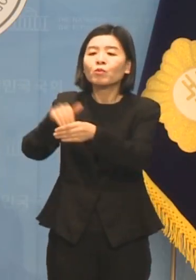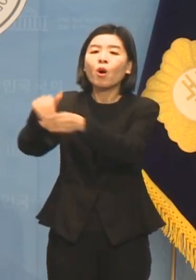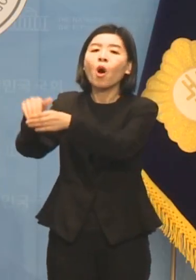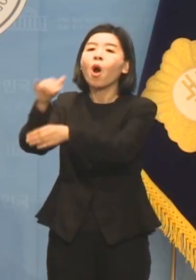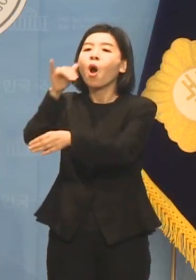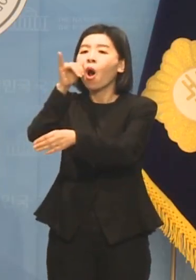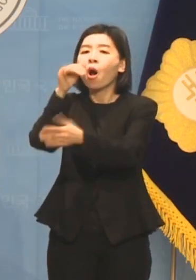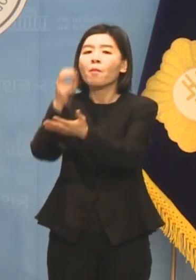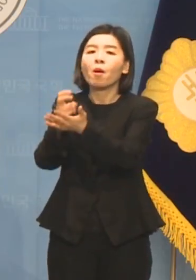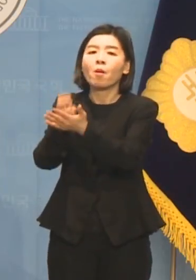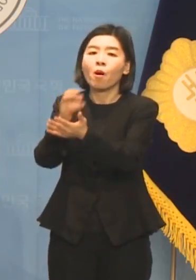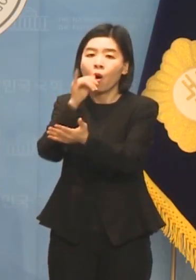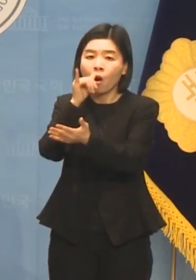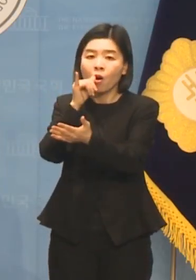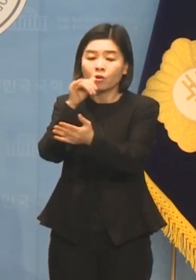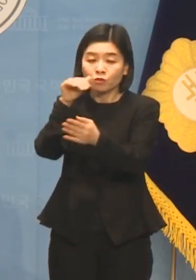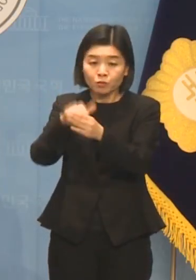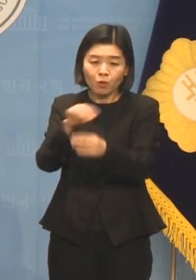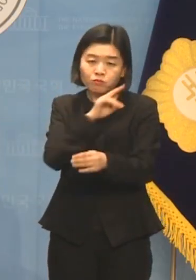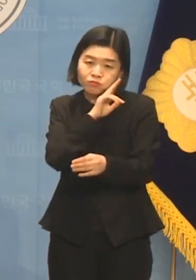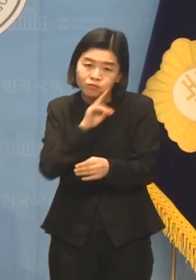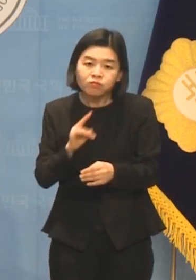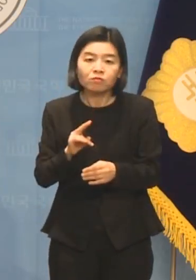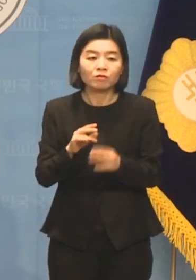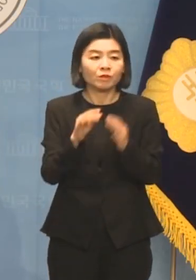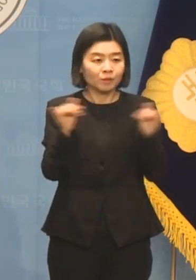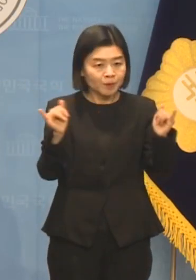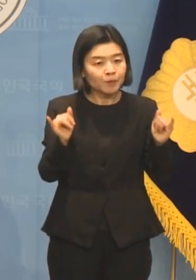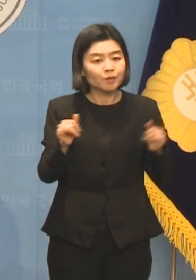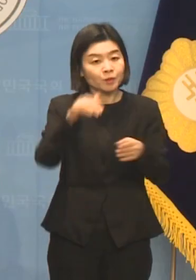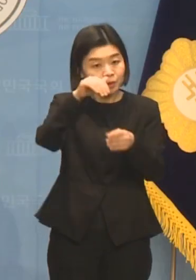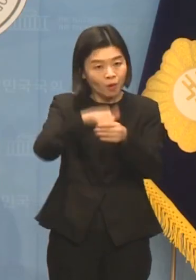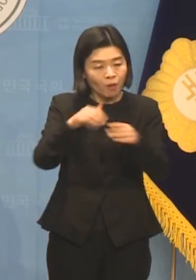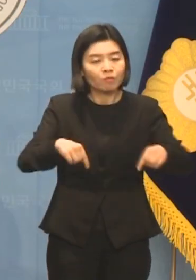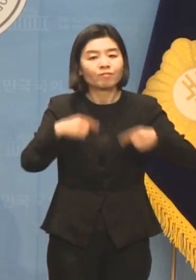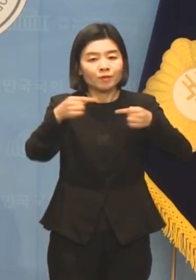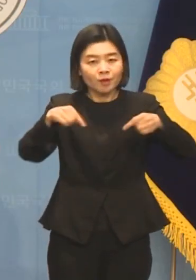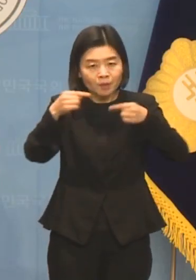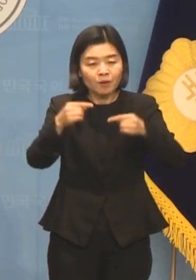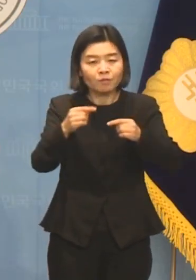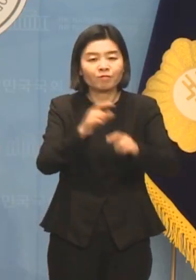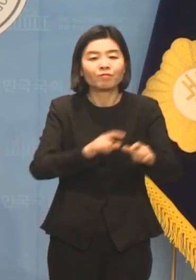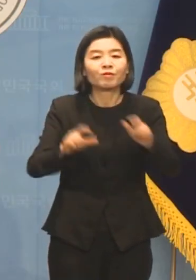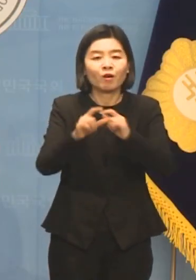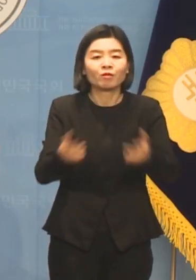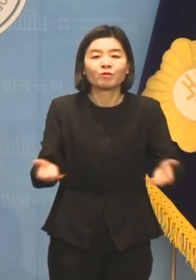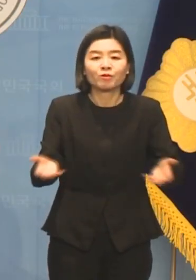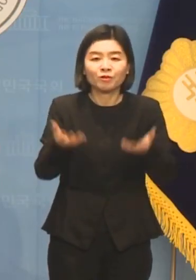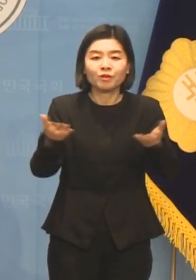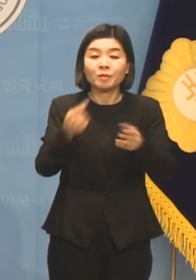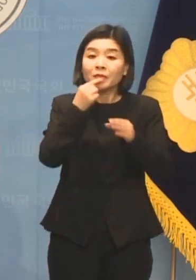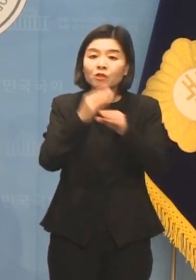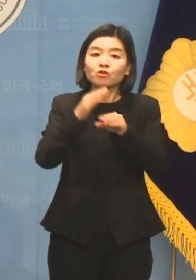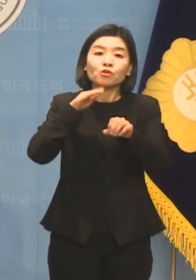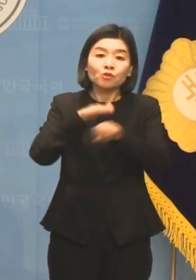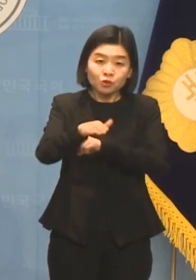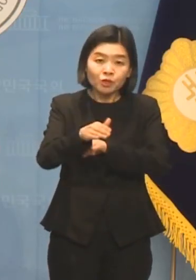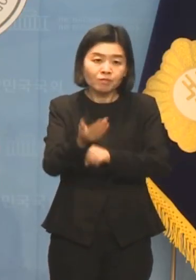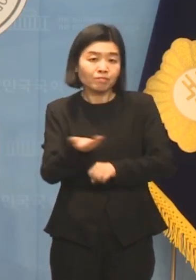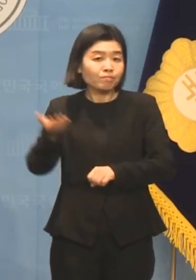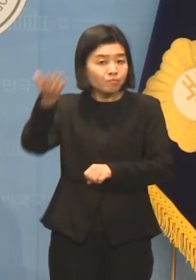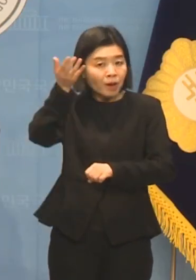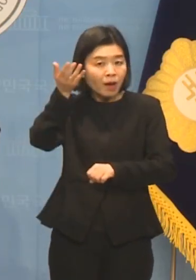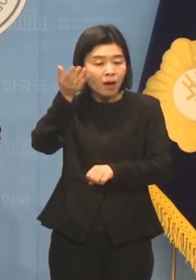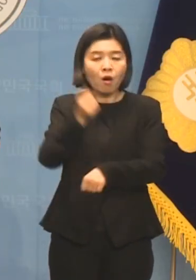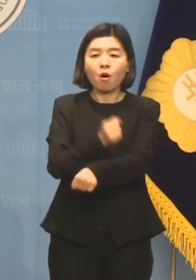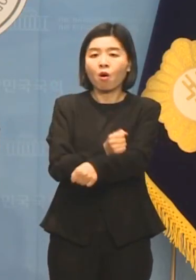투표의 편의성을 높여 우리 시민들의 선거 참여율을 증진시킴으로써 민주주의 고양에 큰 기여를 해왔다는 것은